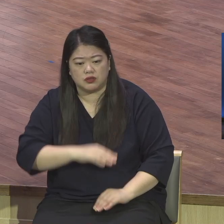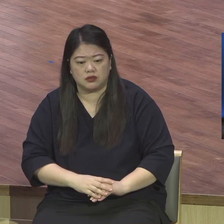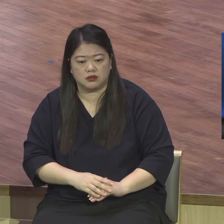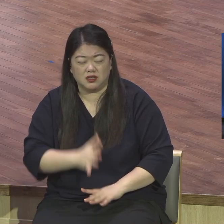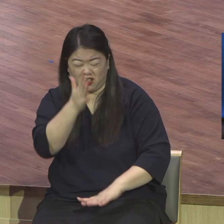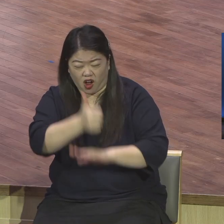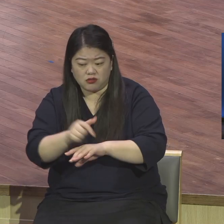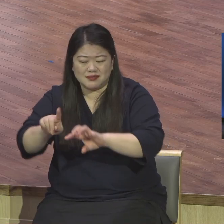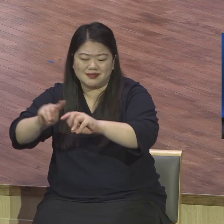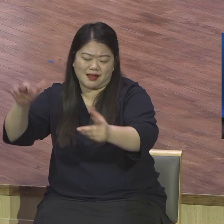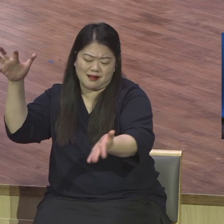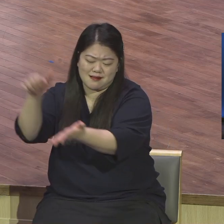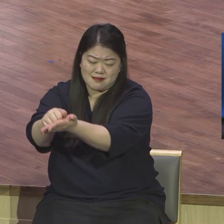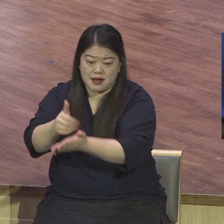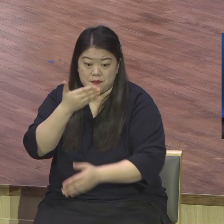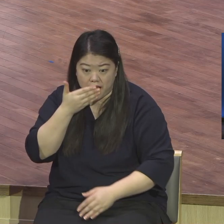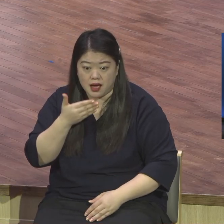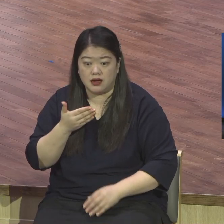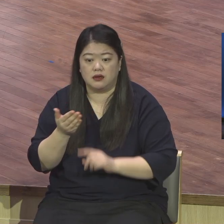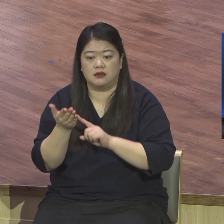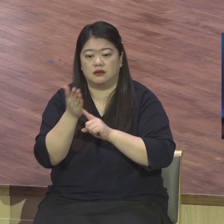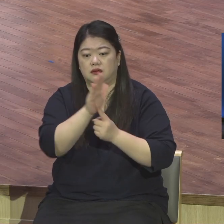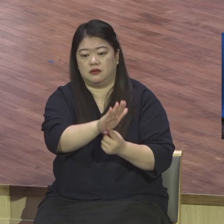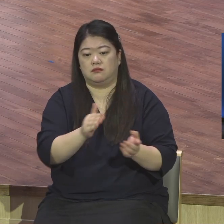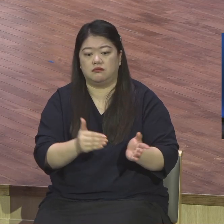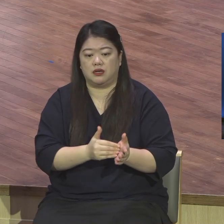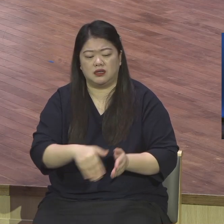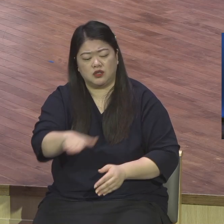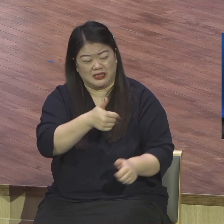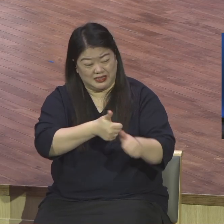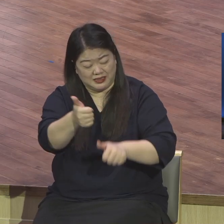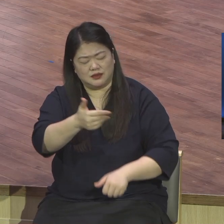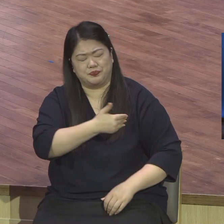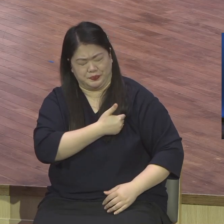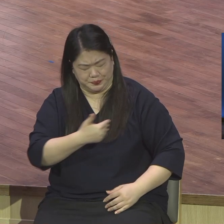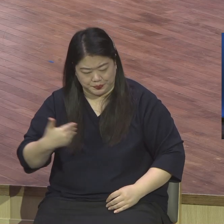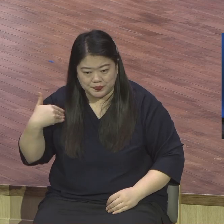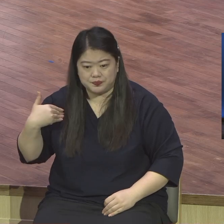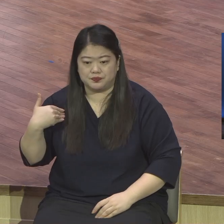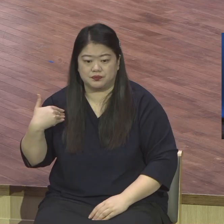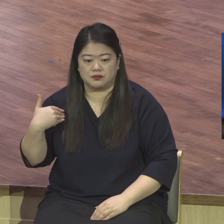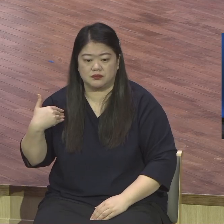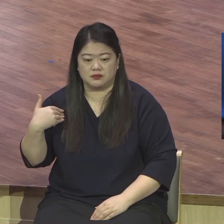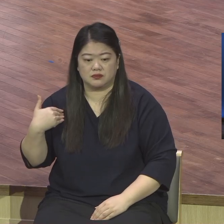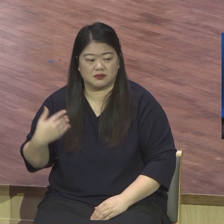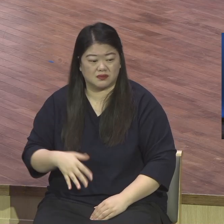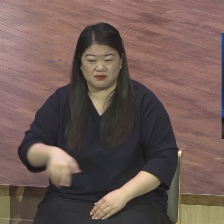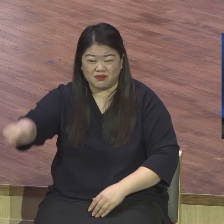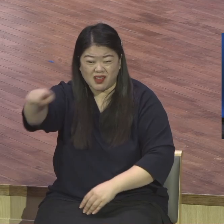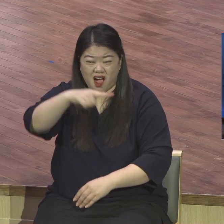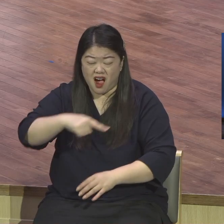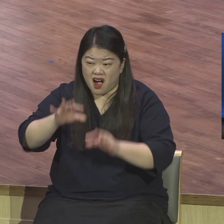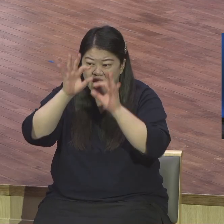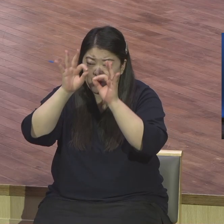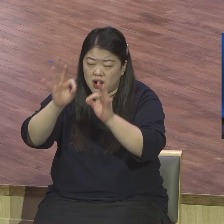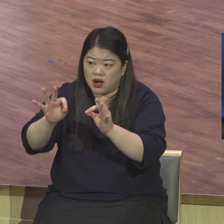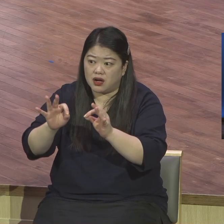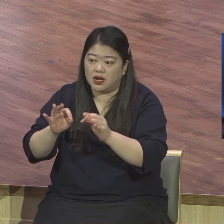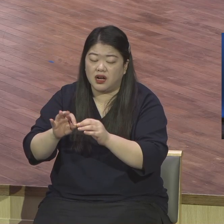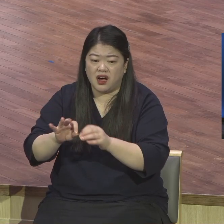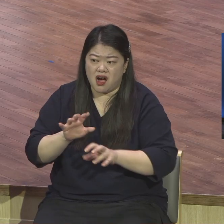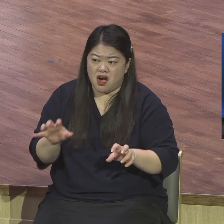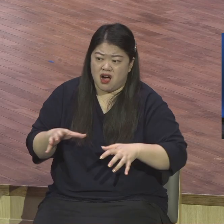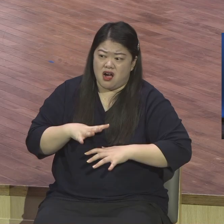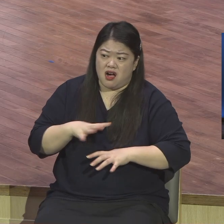땅을 차지하자. 능히 이기리라. 그들은 우리의 밥이라. 지금 이 산지를 내게